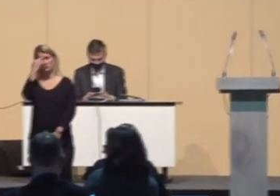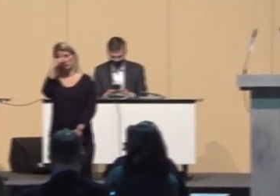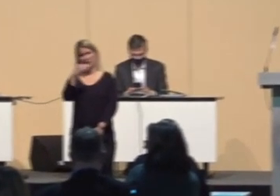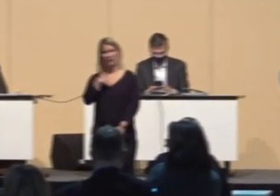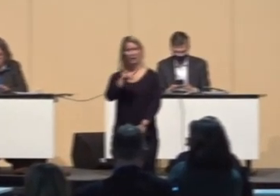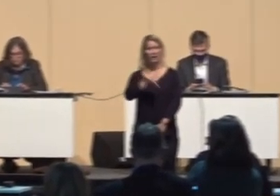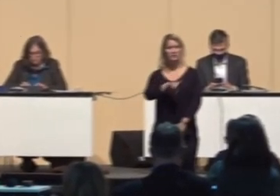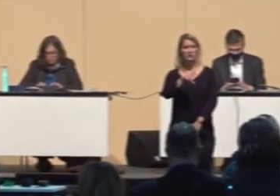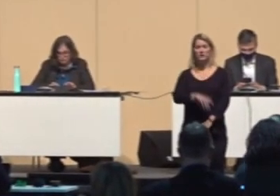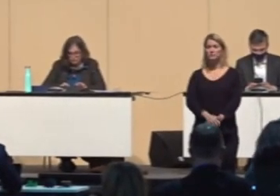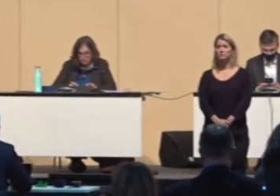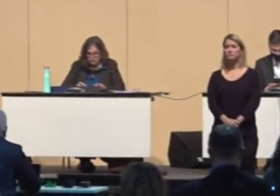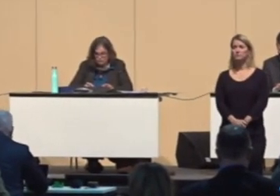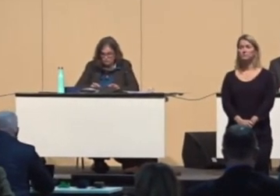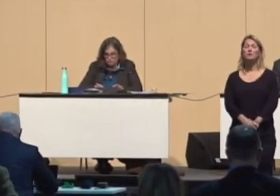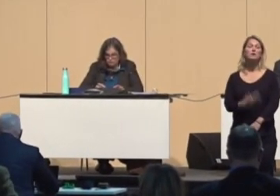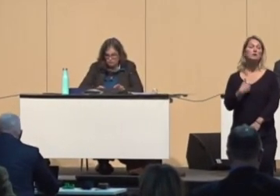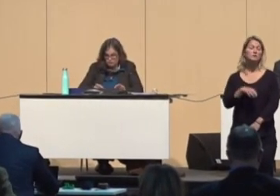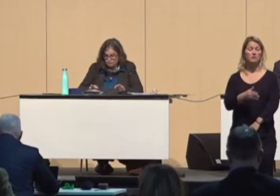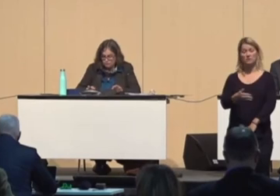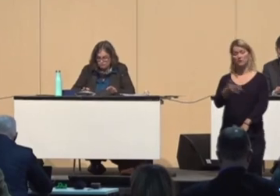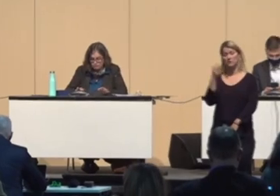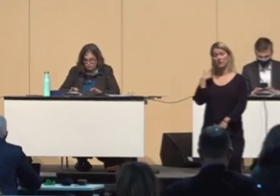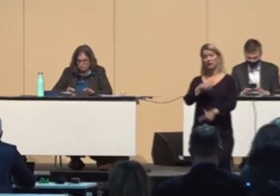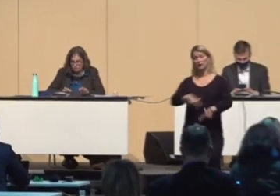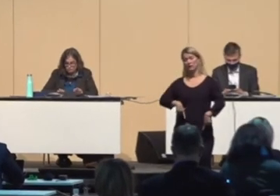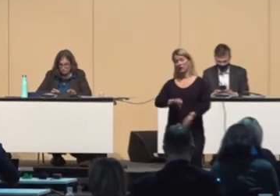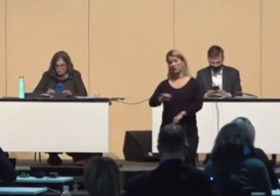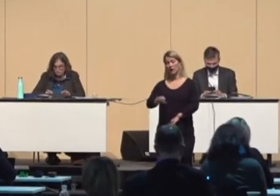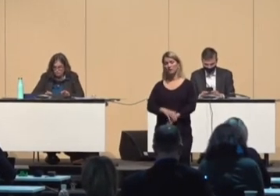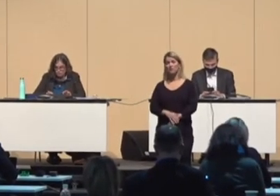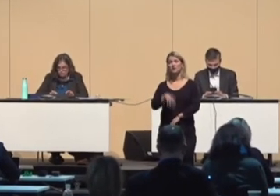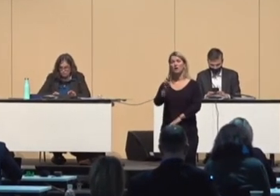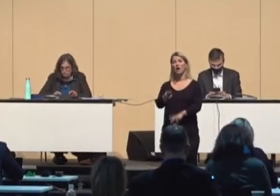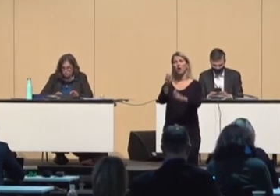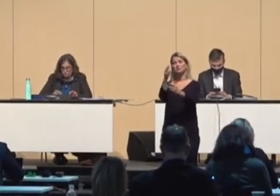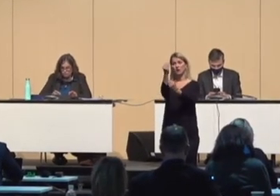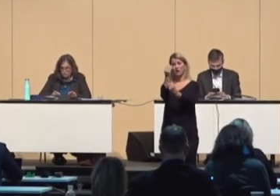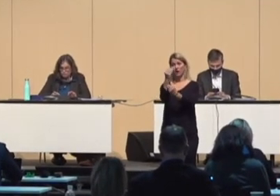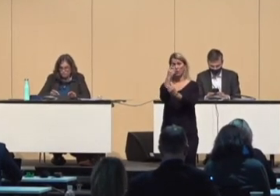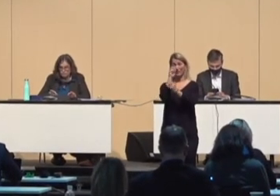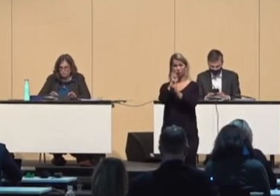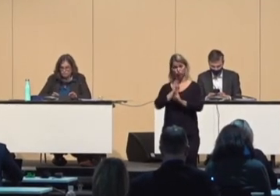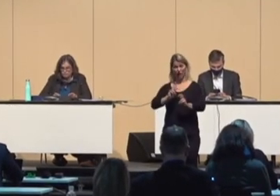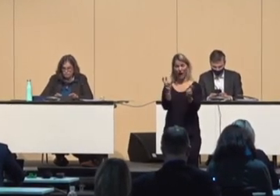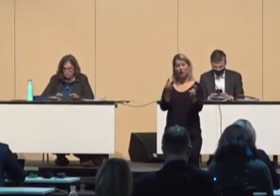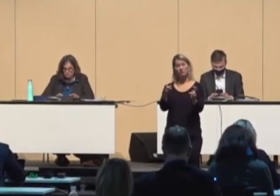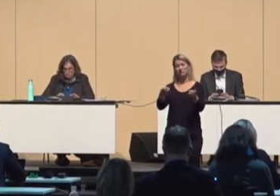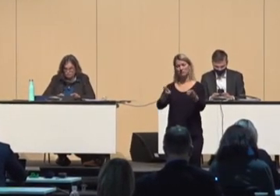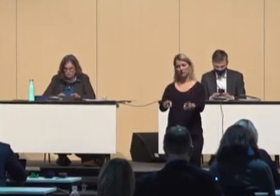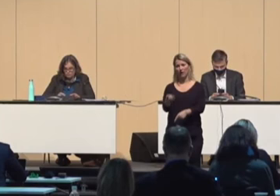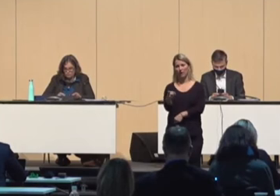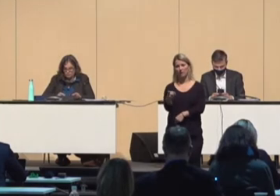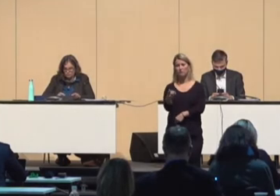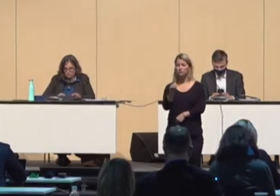Herr Lichti, ich war im Kindergarten ein paar Jahre lang und da habe ich von meinen Erzieherinnen gelernt, Wer schreit, hat Unrecht. Und das möchte ich